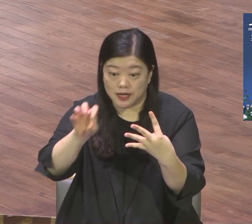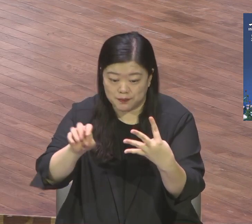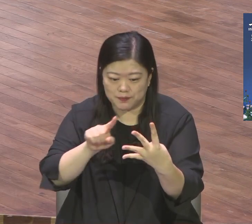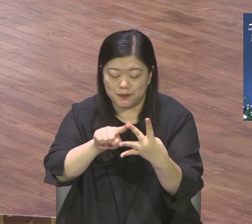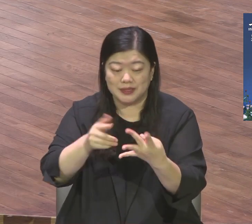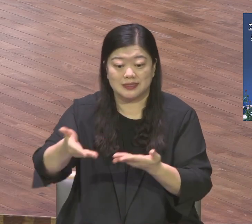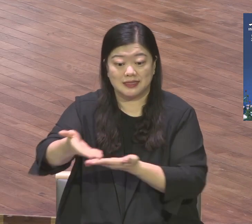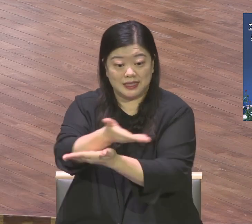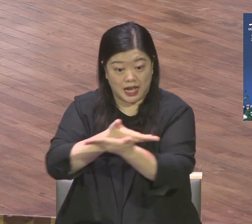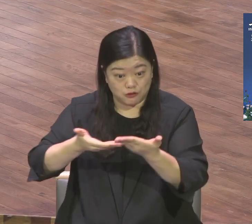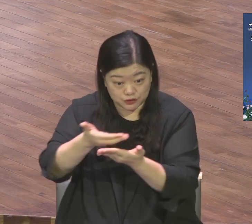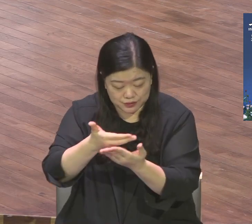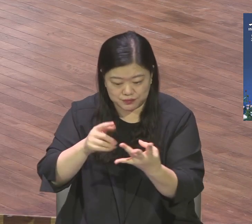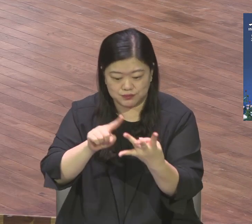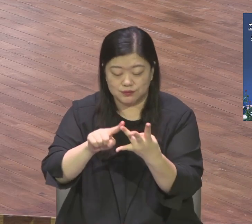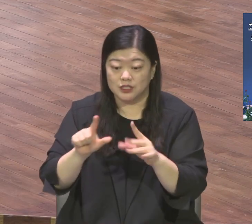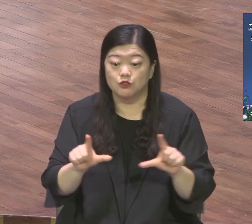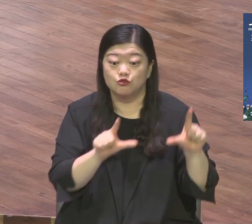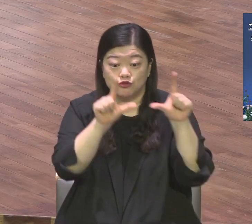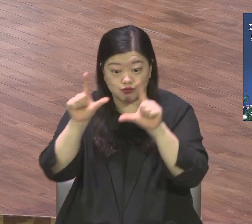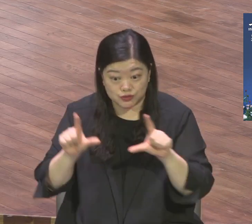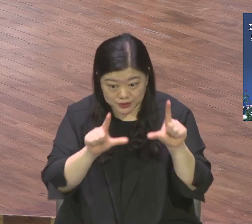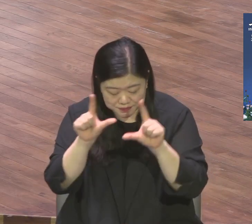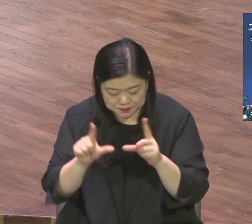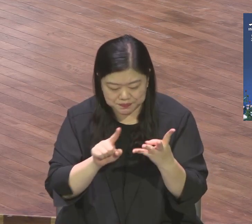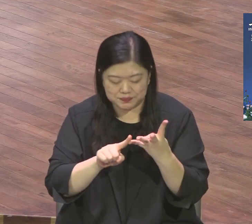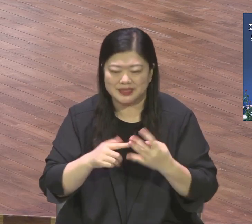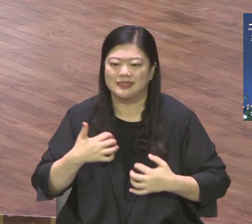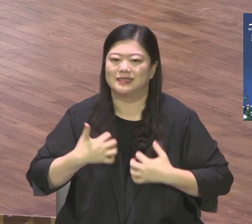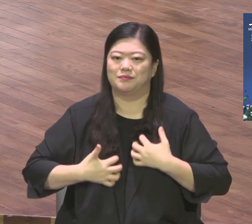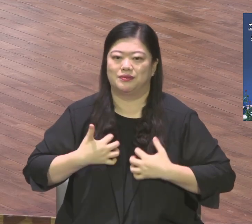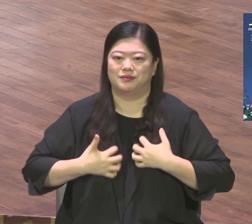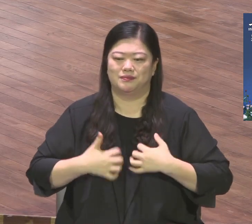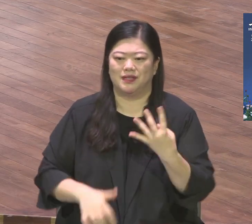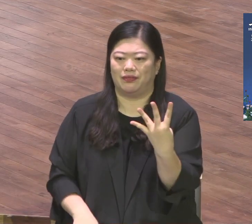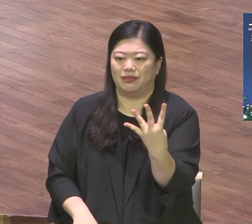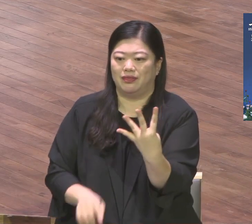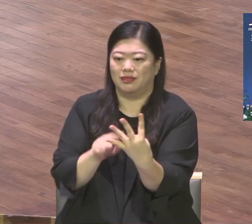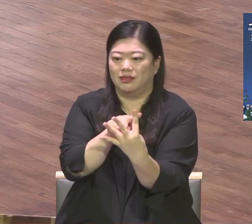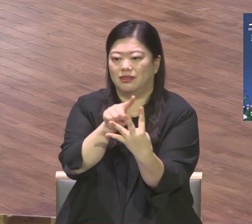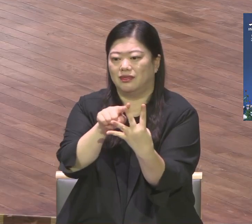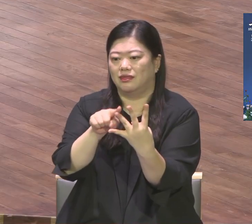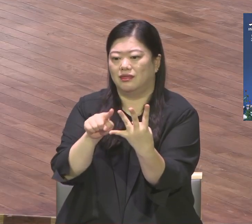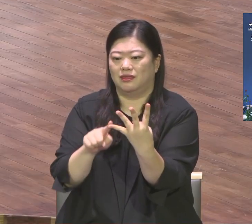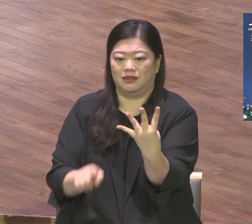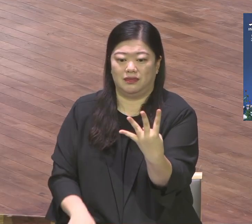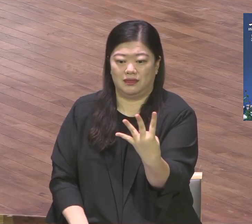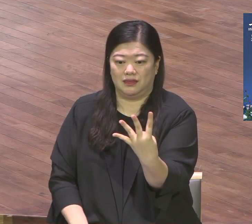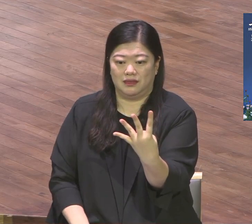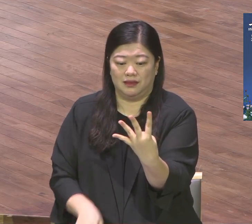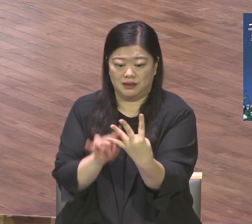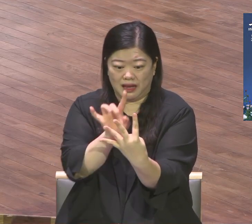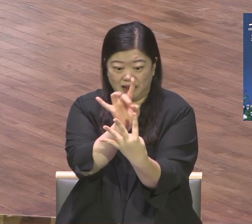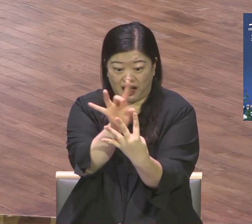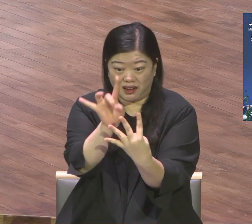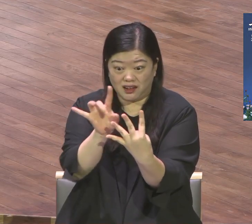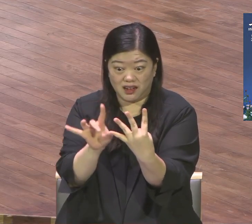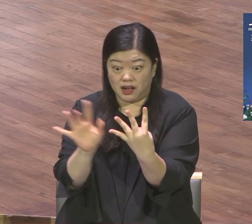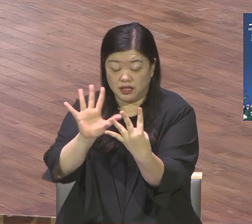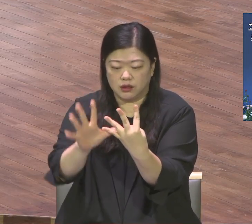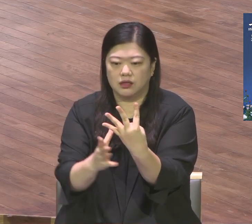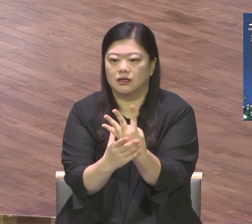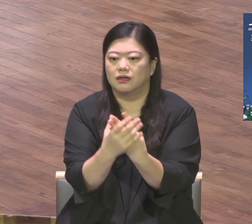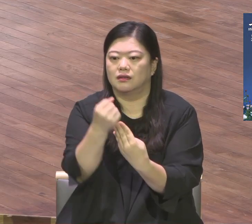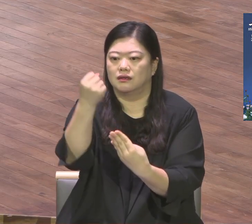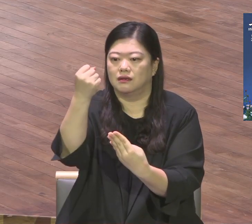누림, 기쁨. 이 네 단어예요. 전함, 사귐, 누림, 기쁨. 이 따로 떨어지는 게 아니에요.